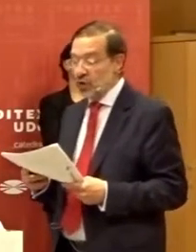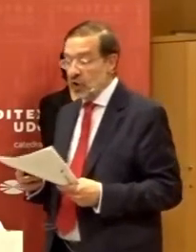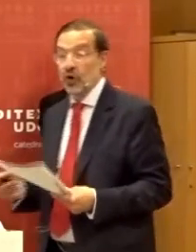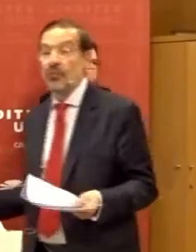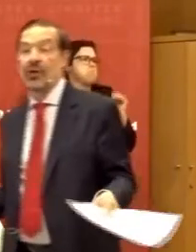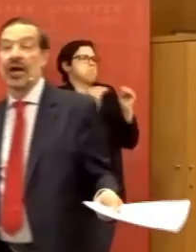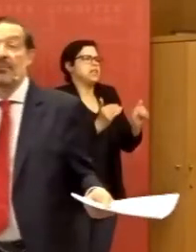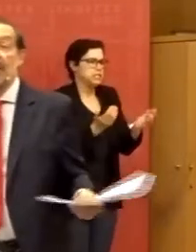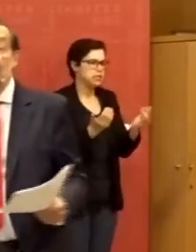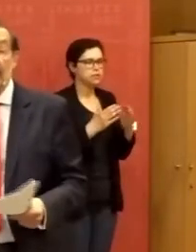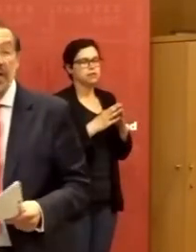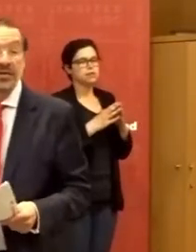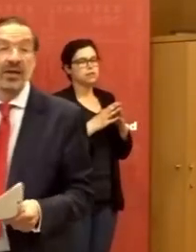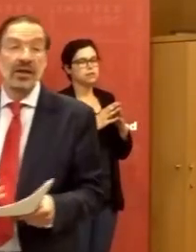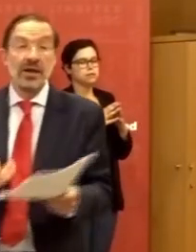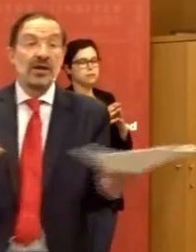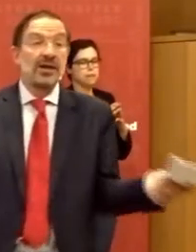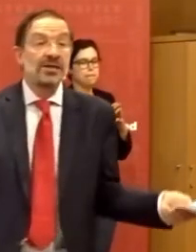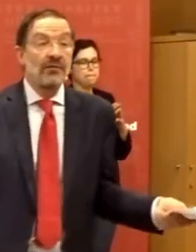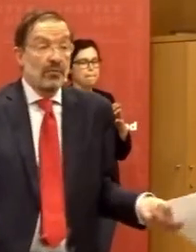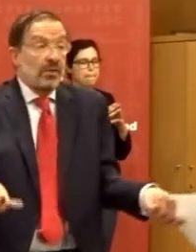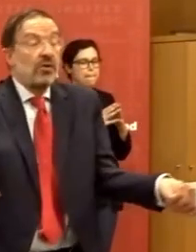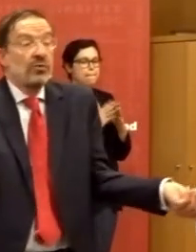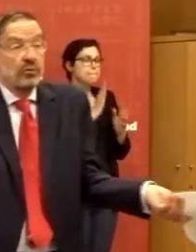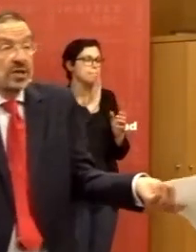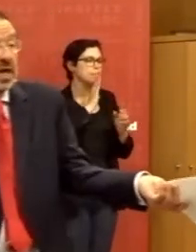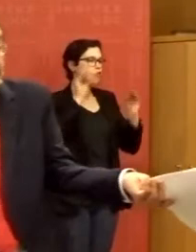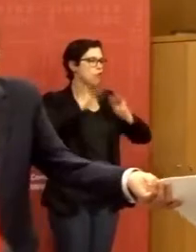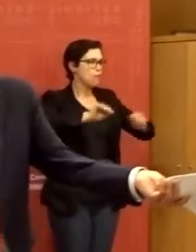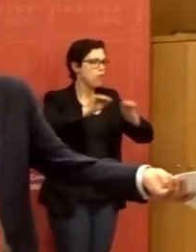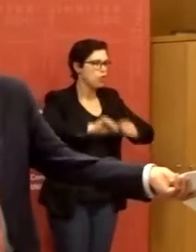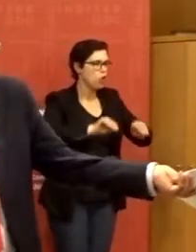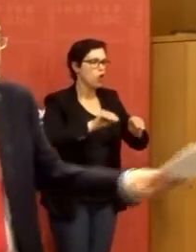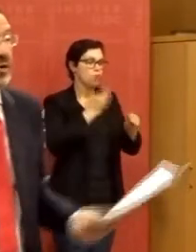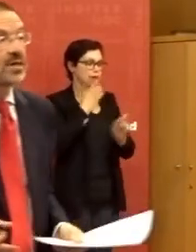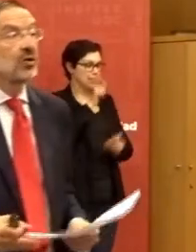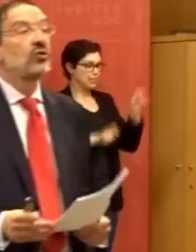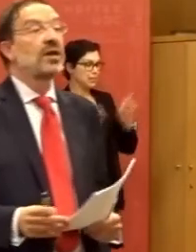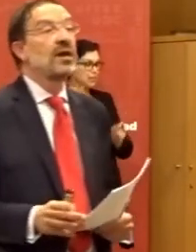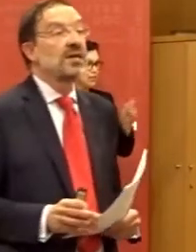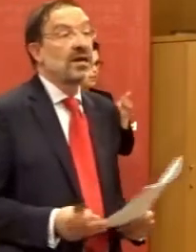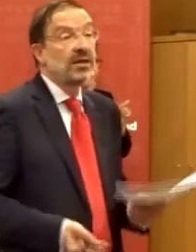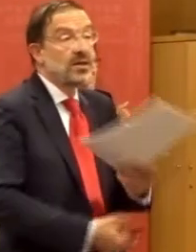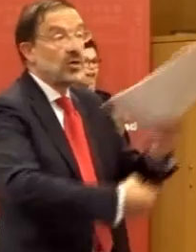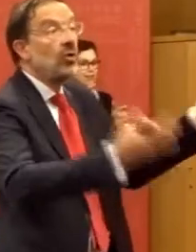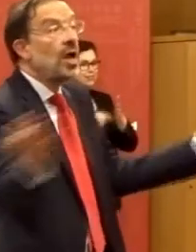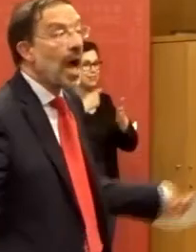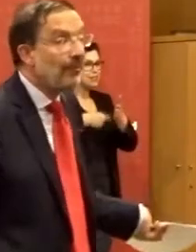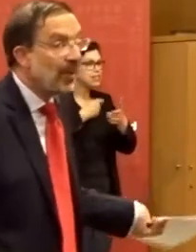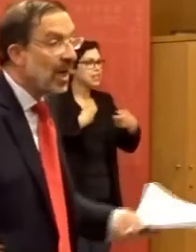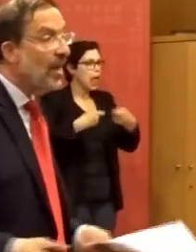no solo pudieran beneficiarse de esta formación, pues esas pocas personas que podían ser contratadas en la tienda,